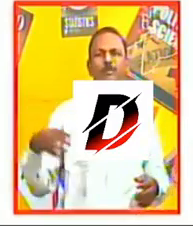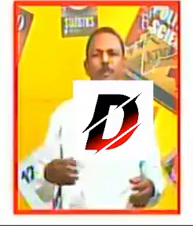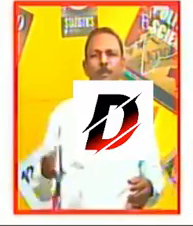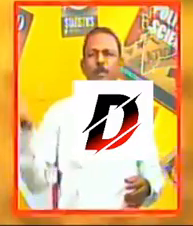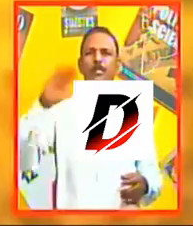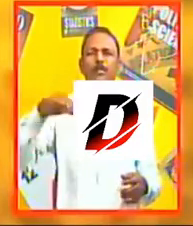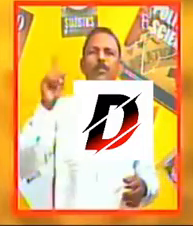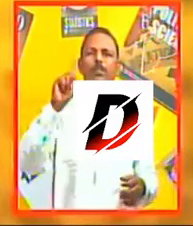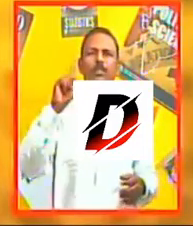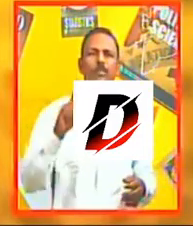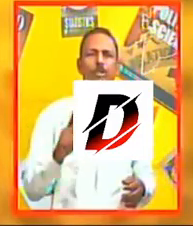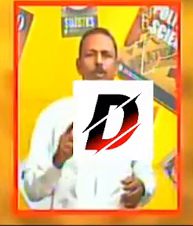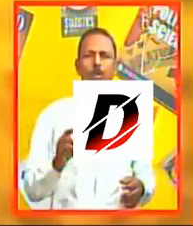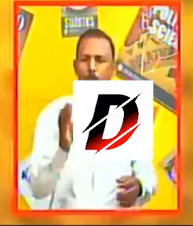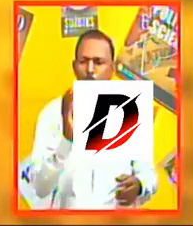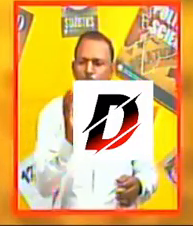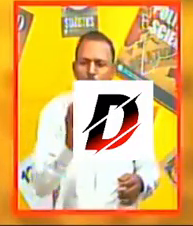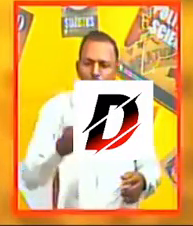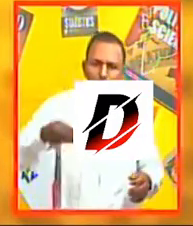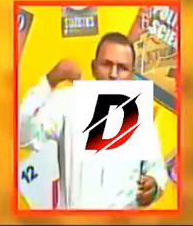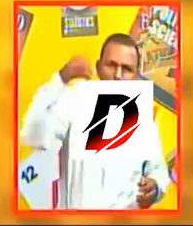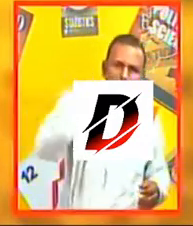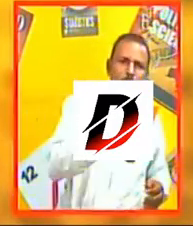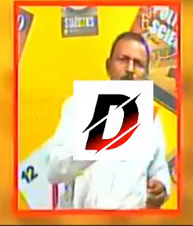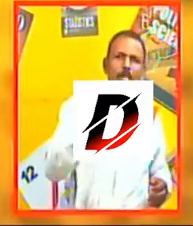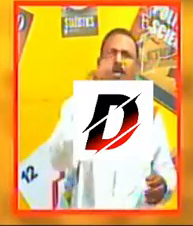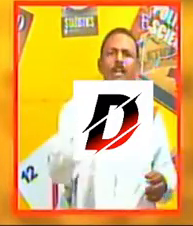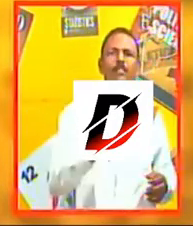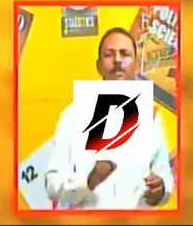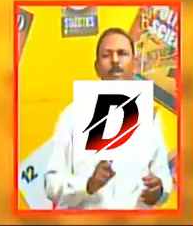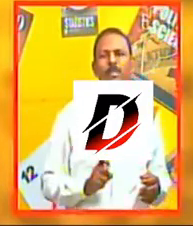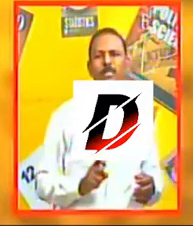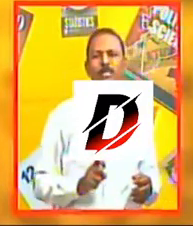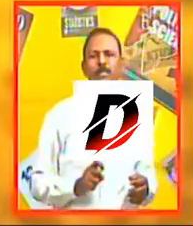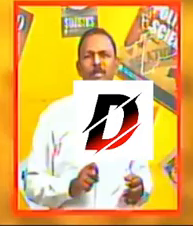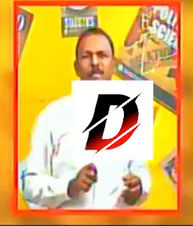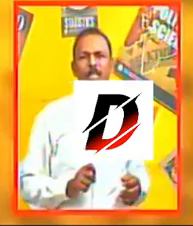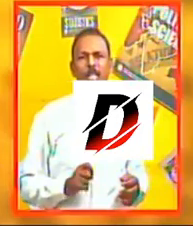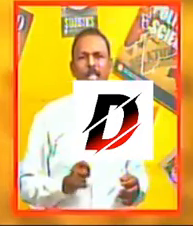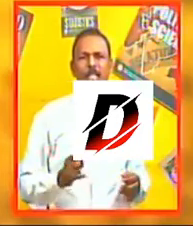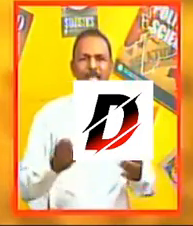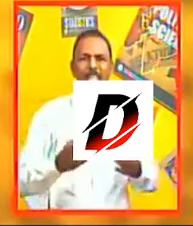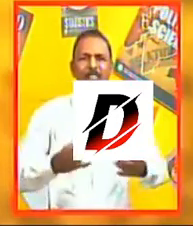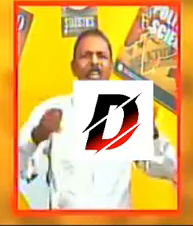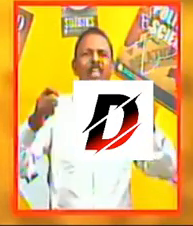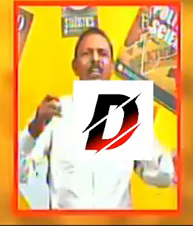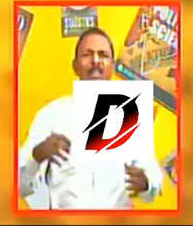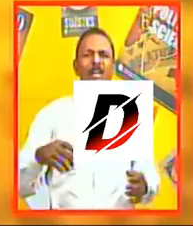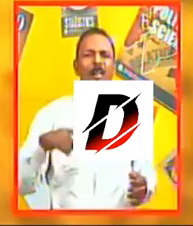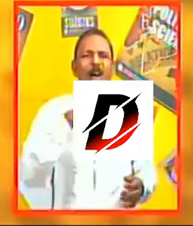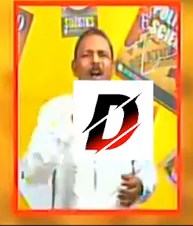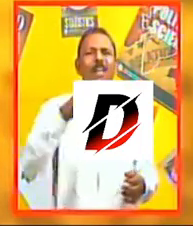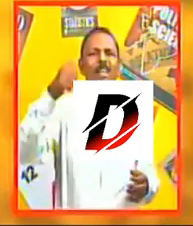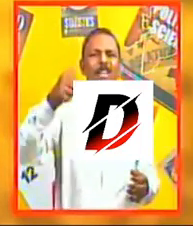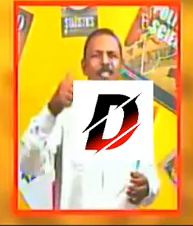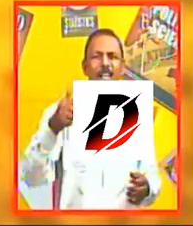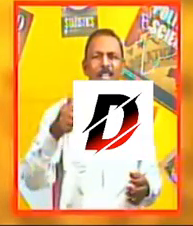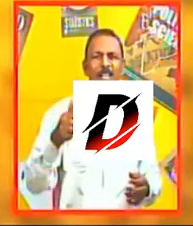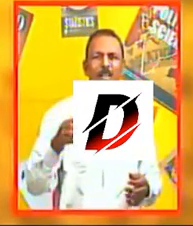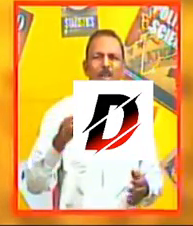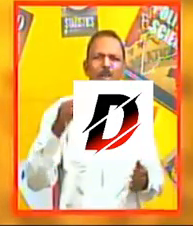கேட்கக்கூடிய ஒன்று. மற்றொன்று புக்குக்கு உள்ளிருந்து கேட்கக்கூடிய க்வெஸ்சன். இது எப்படி கேட்பாங்கன்னா, இந்திய